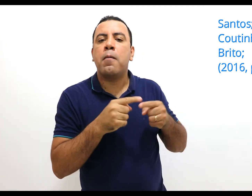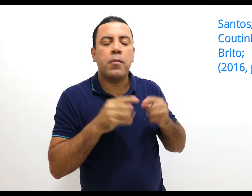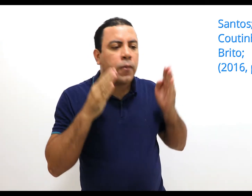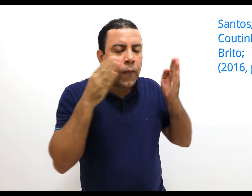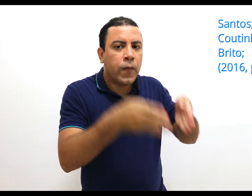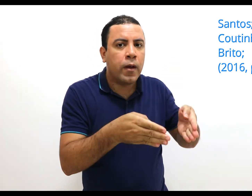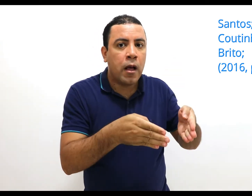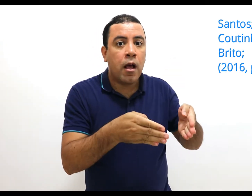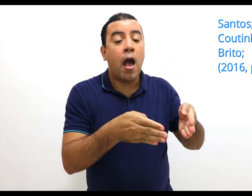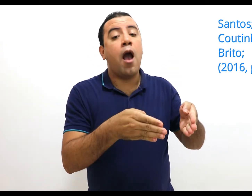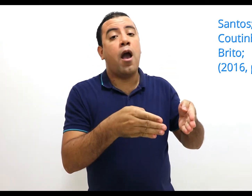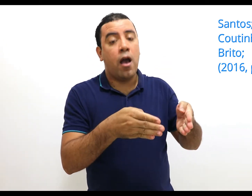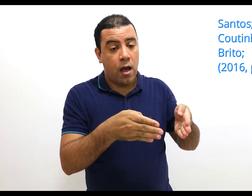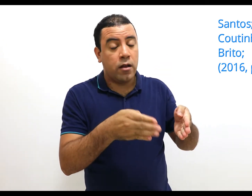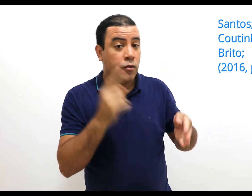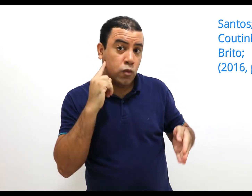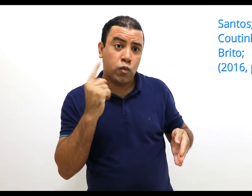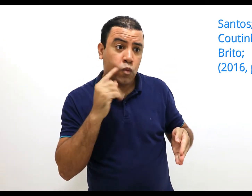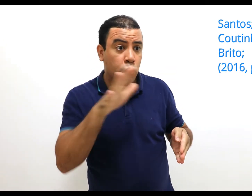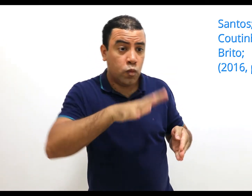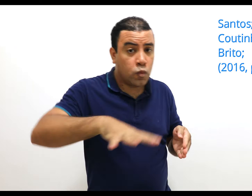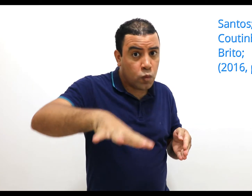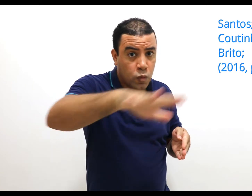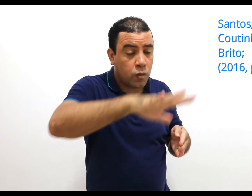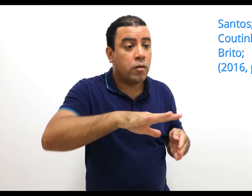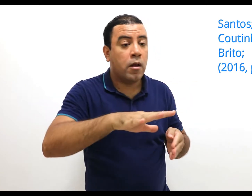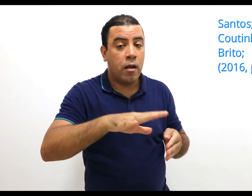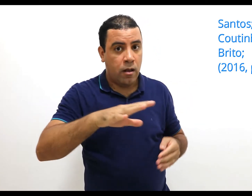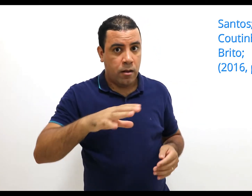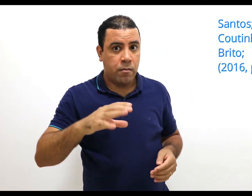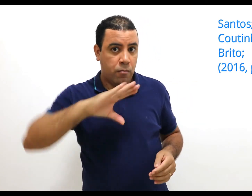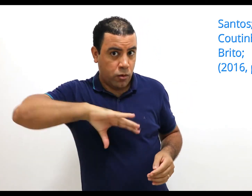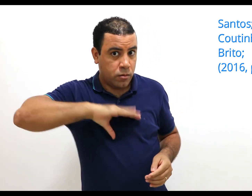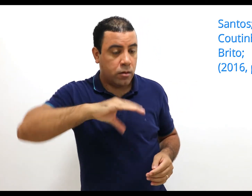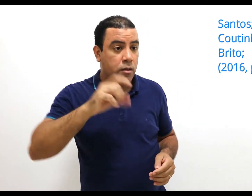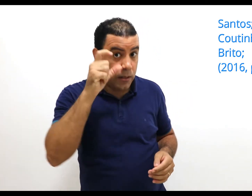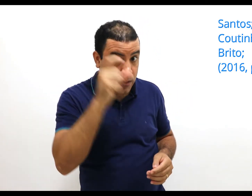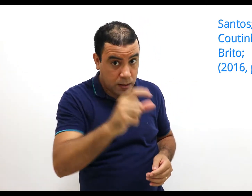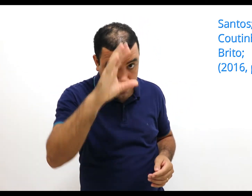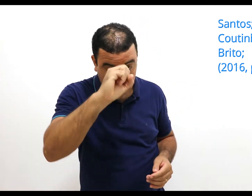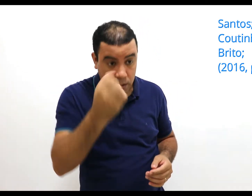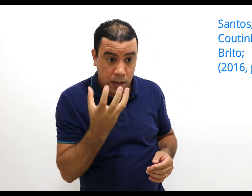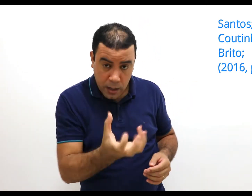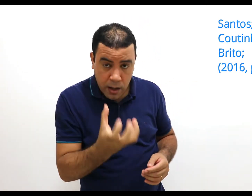32% visavam aprendizado de português de forma bilíngue por surdos.